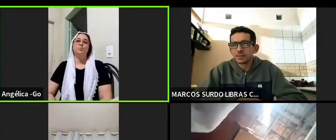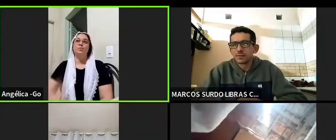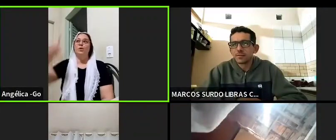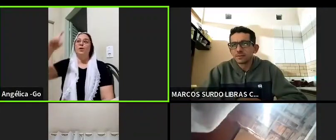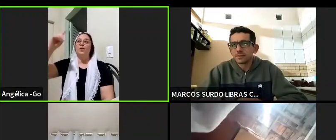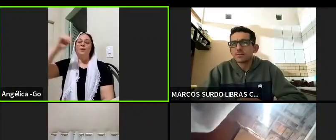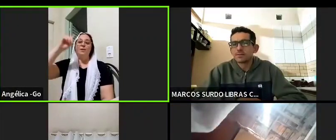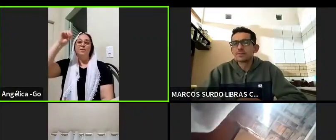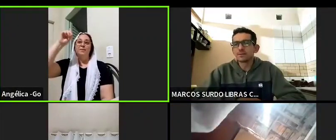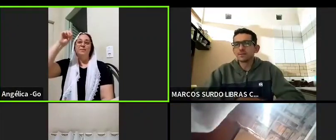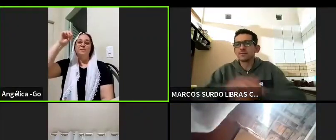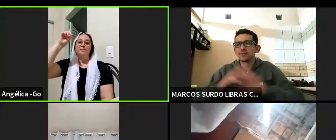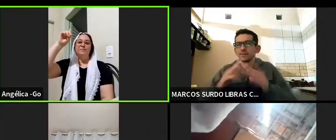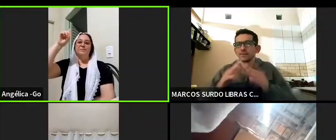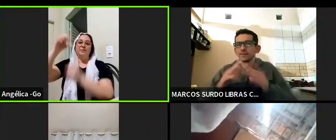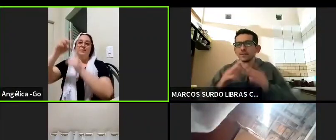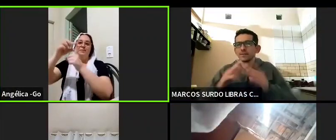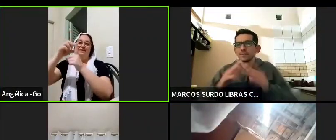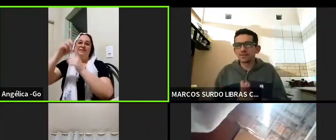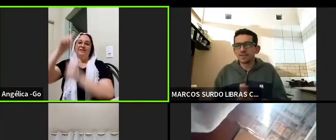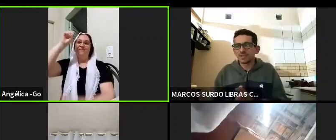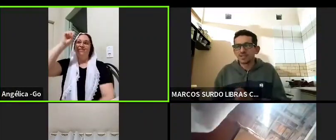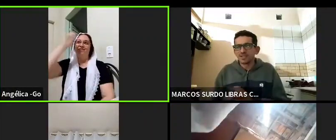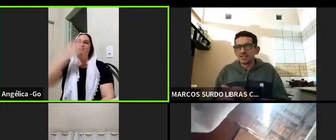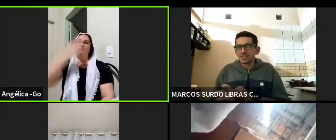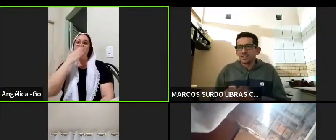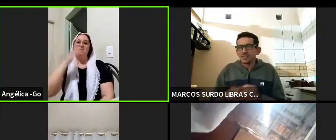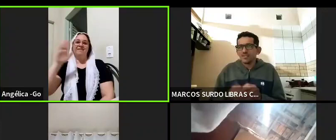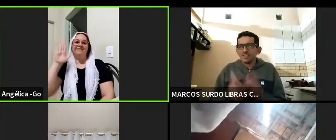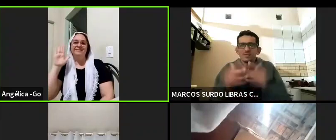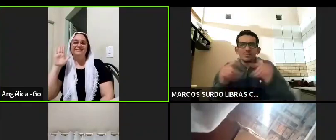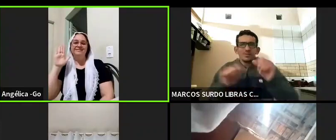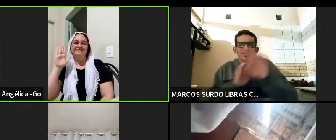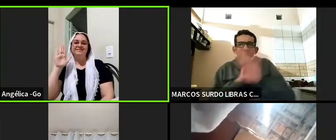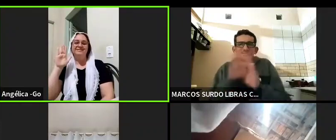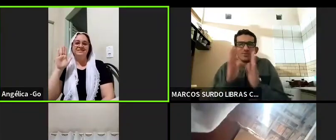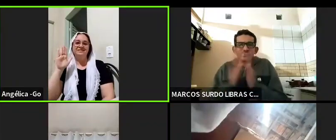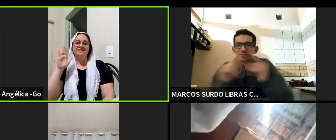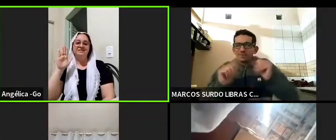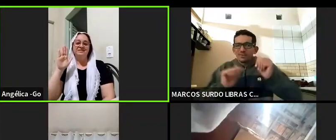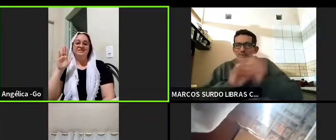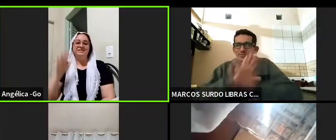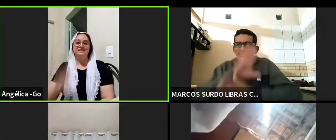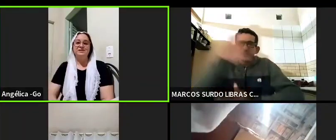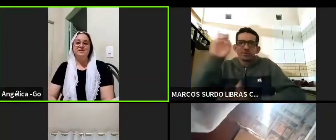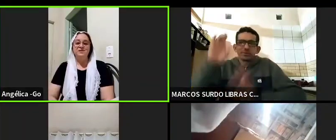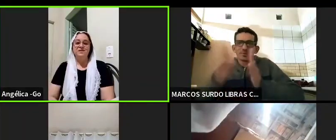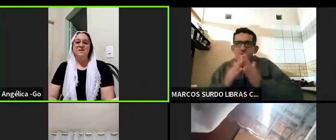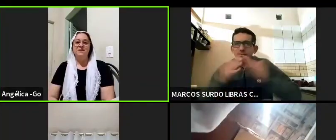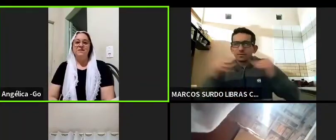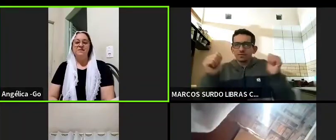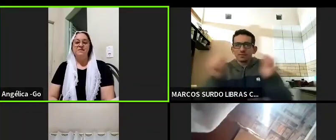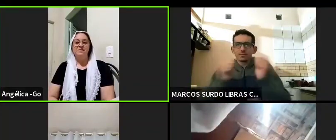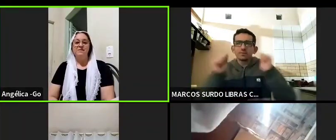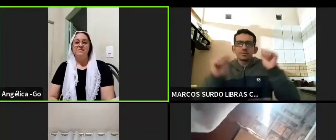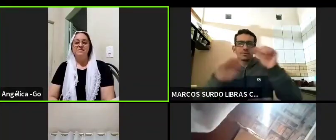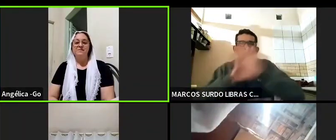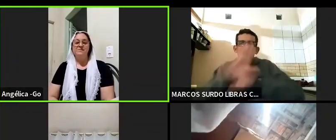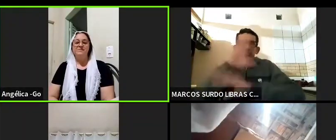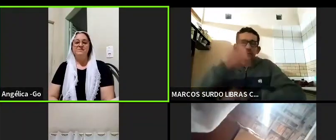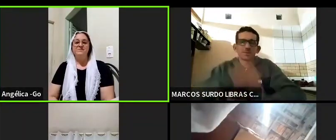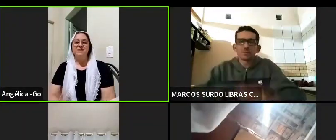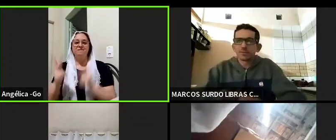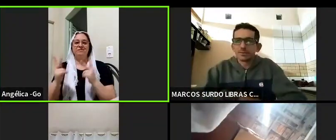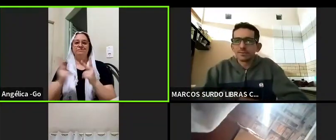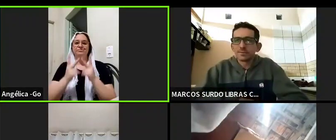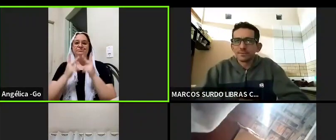Eu vou mostrar aqui, aleluia, os lábios purificados, com a brasa viva tirada do altar. Aleluia, não mente.